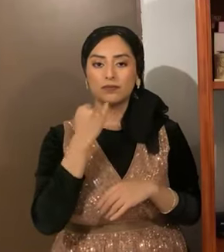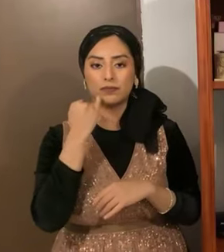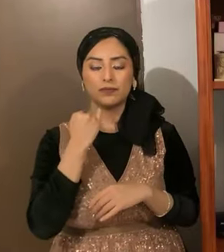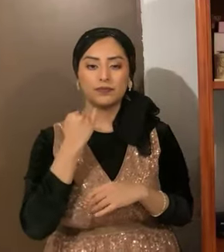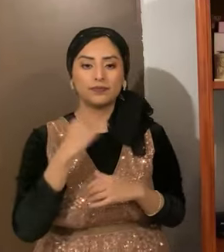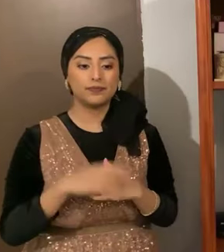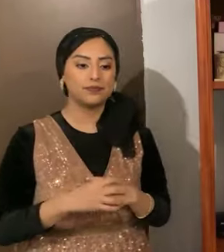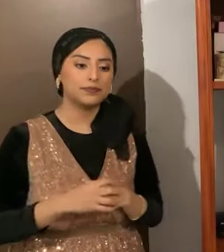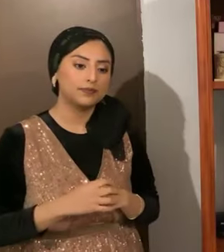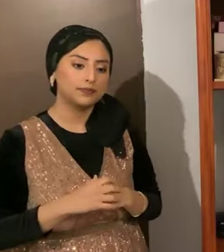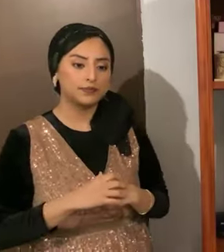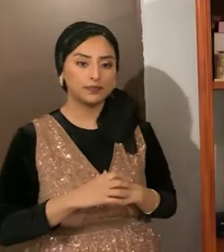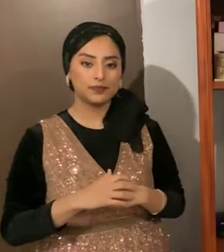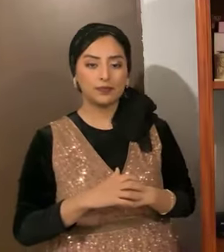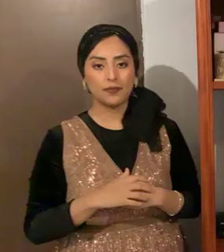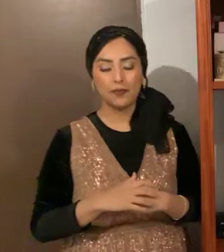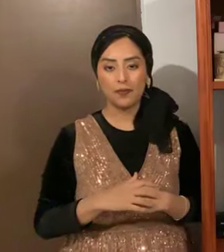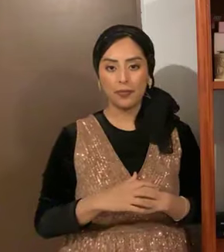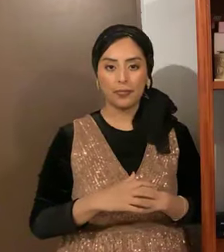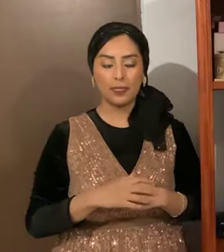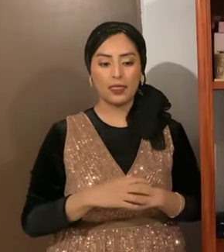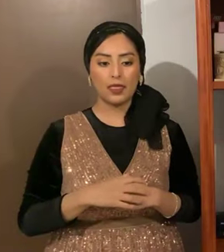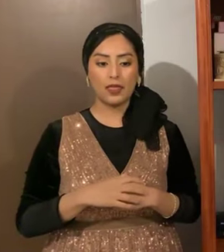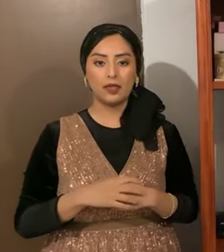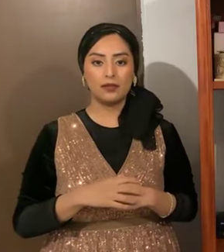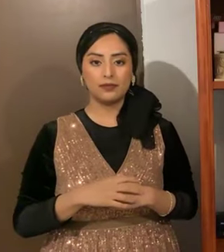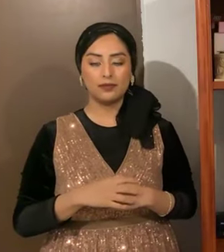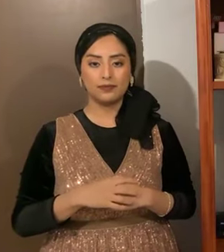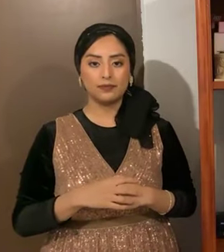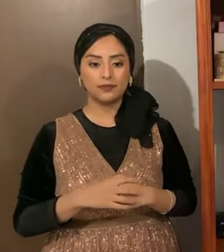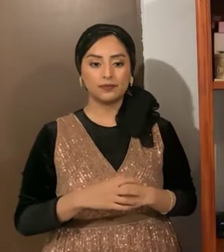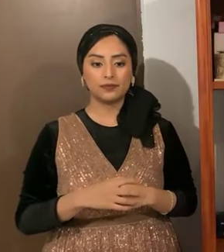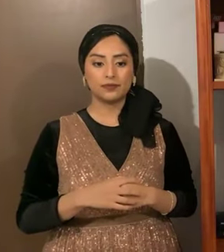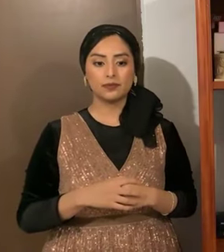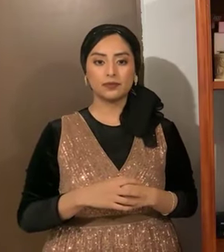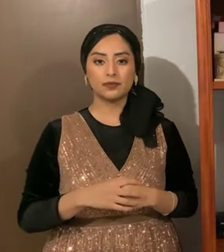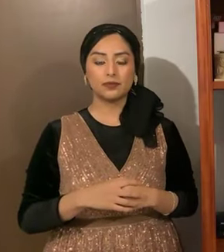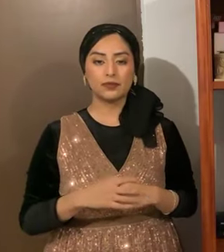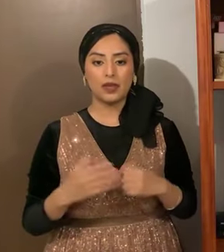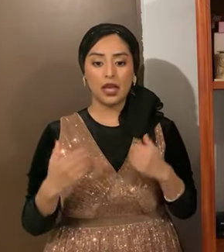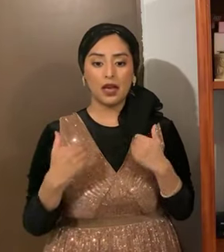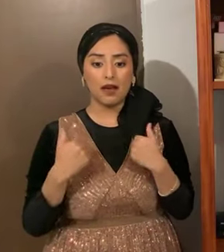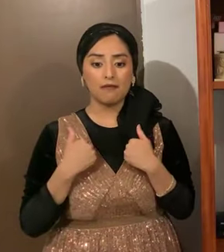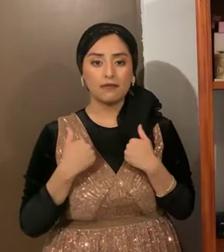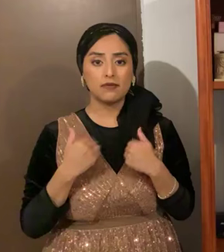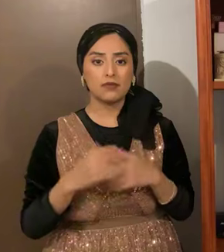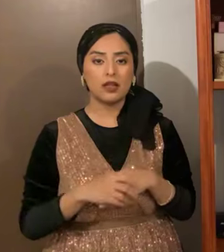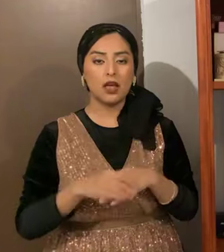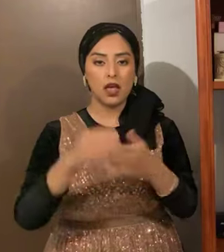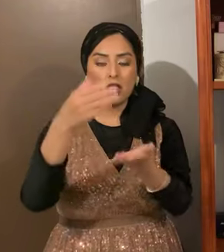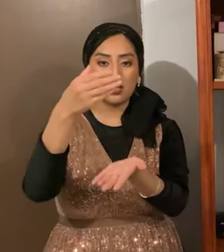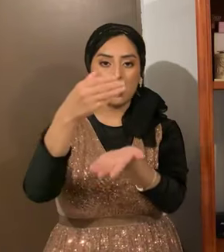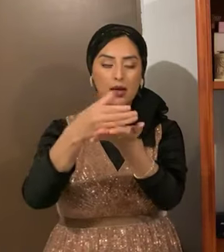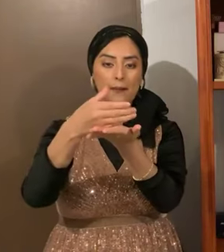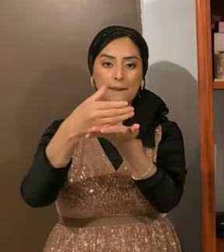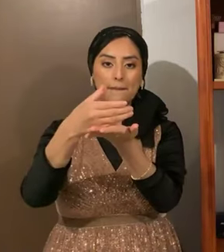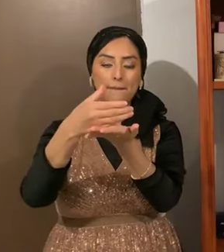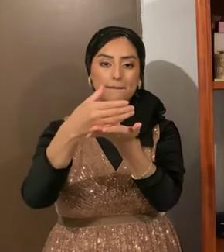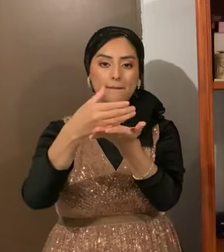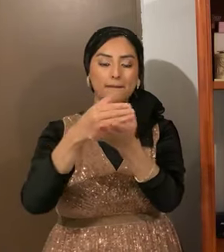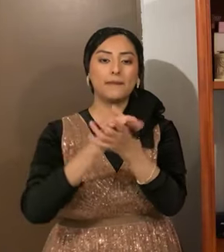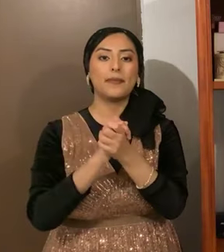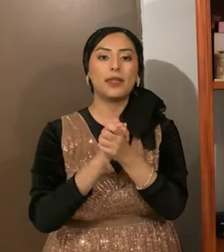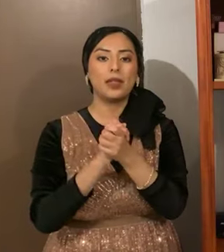Virgo, pero realmente es Betula, la Virgen. Está la copa